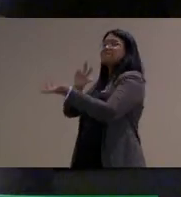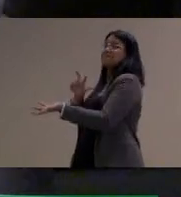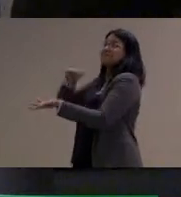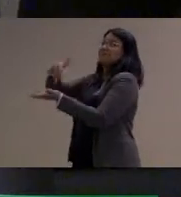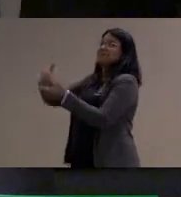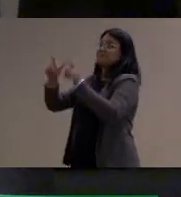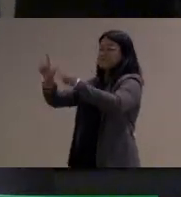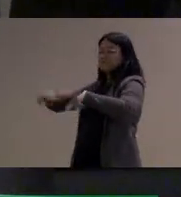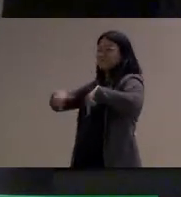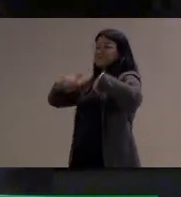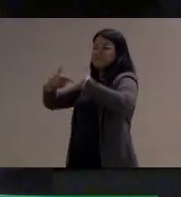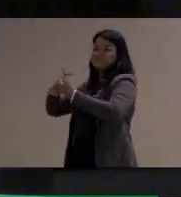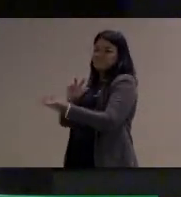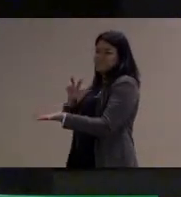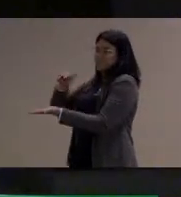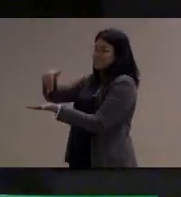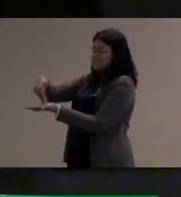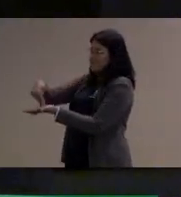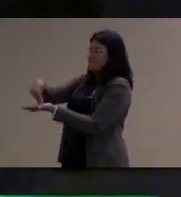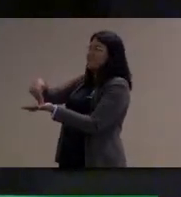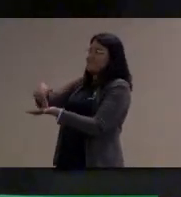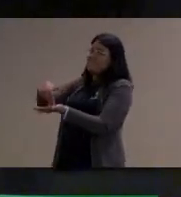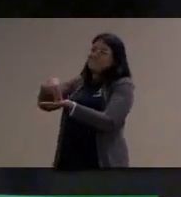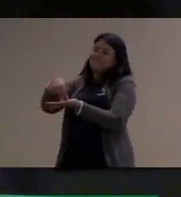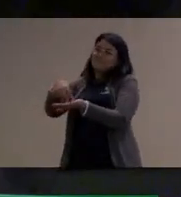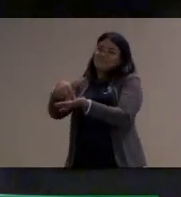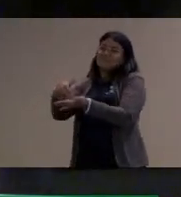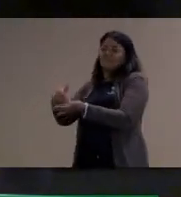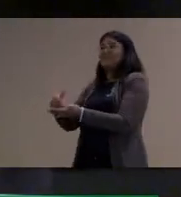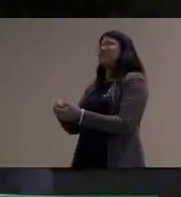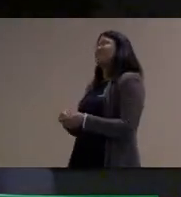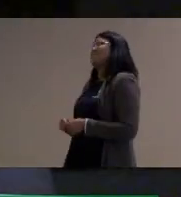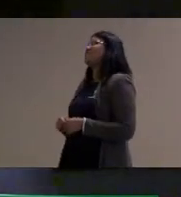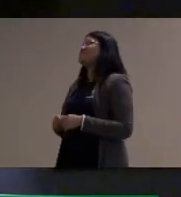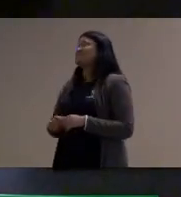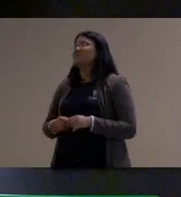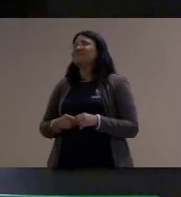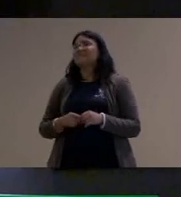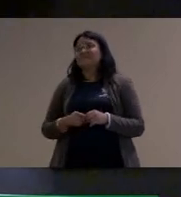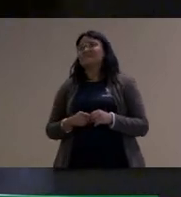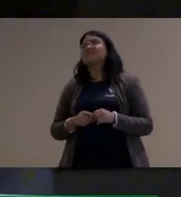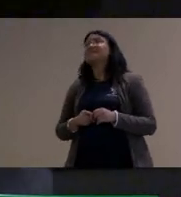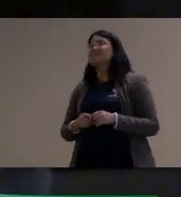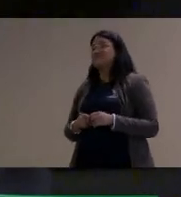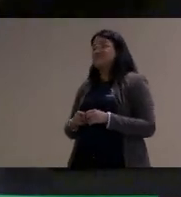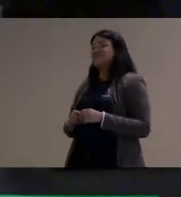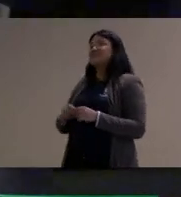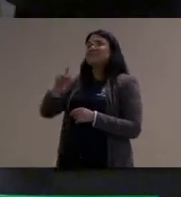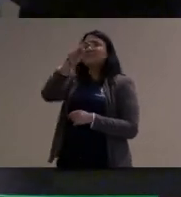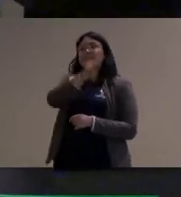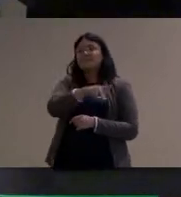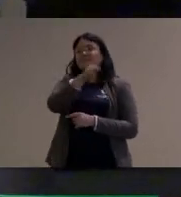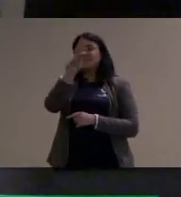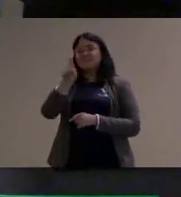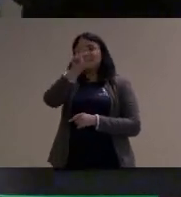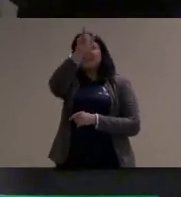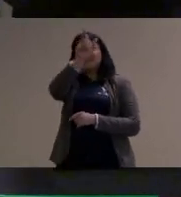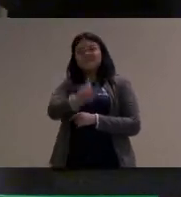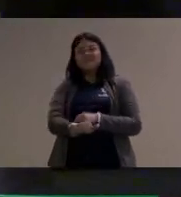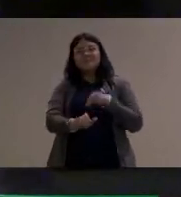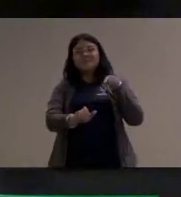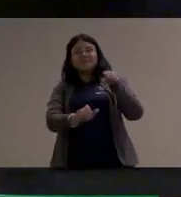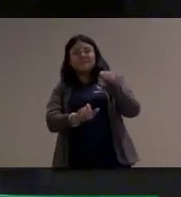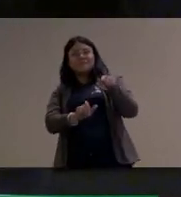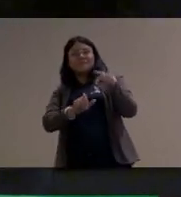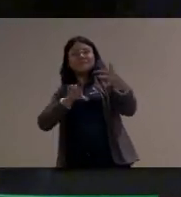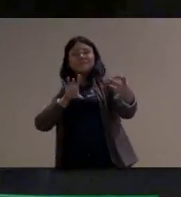que nosso lugar de paz isso aí professora professora